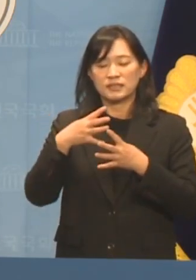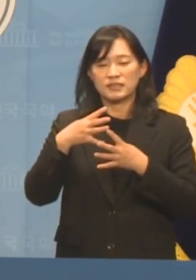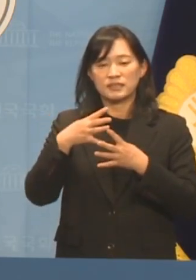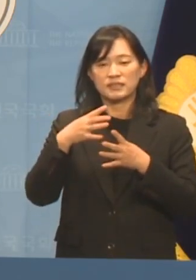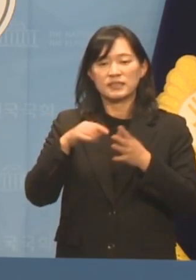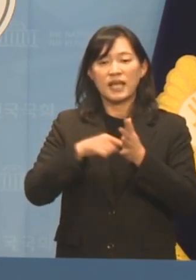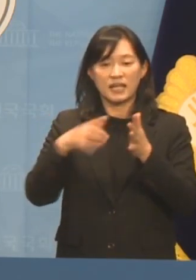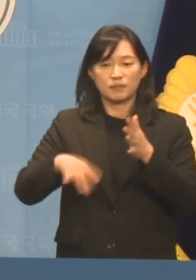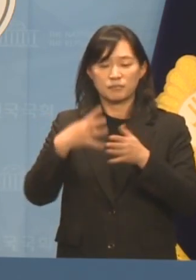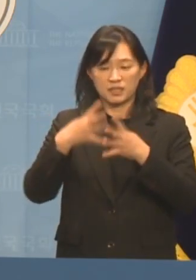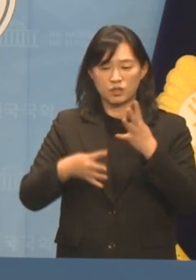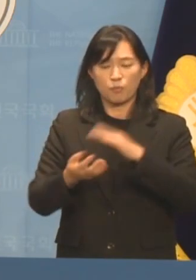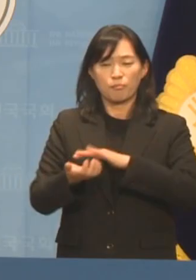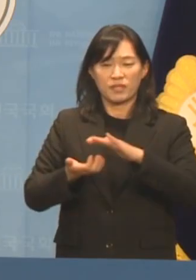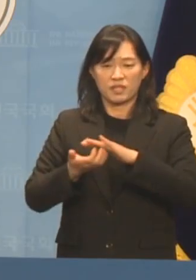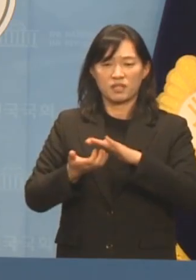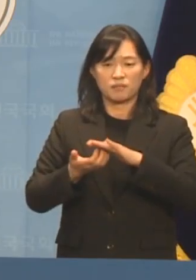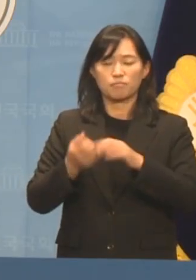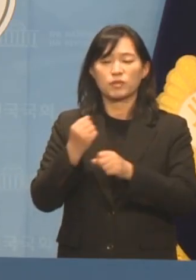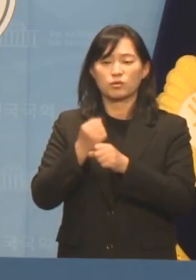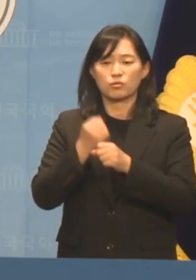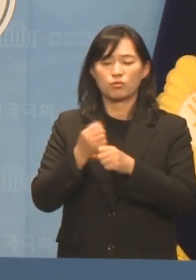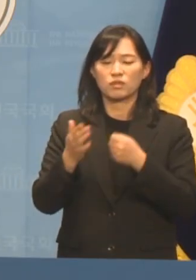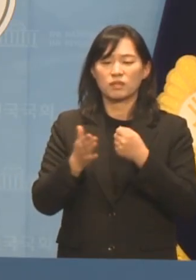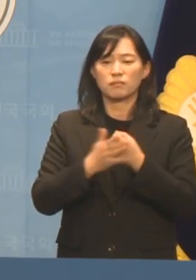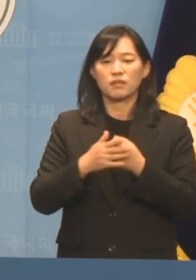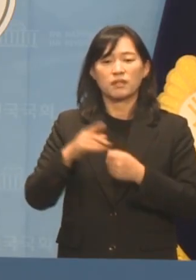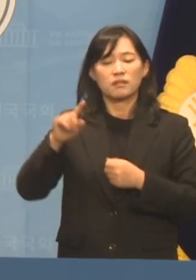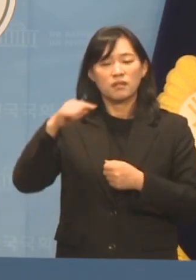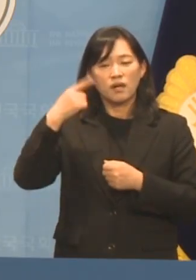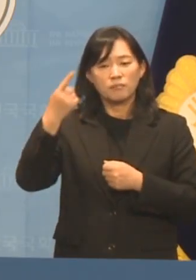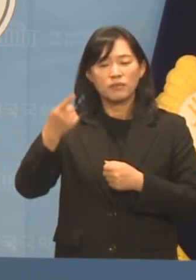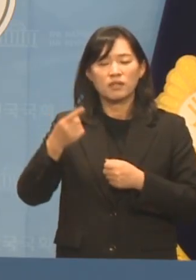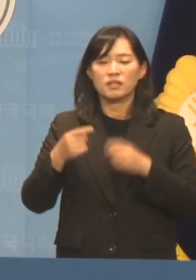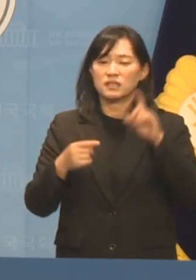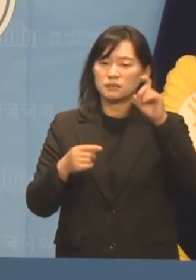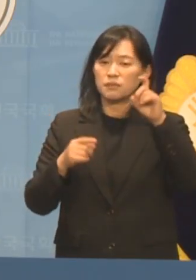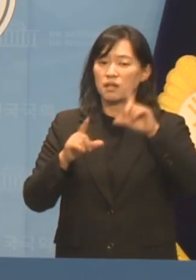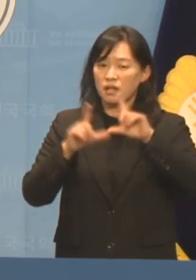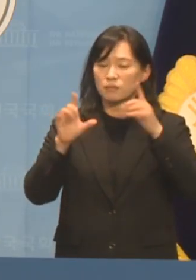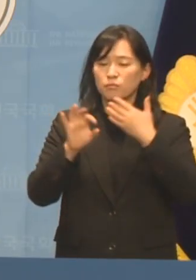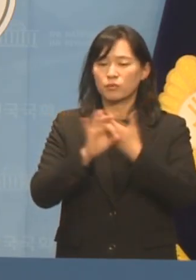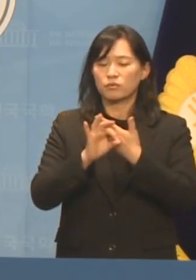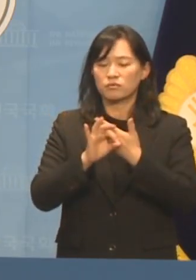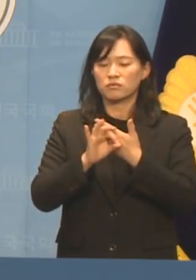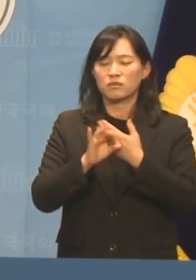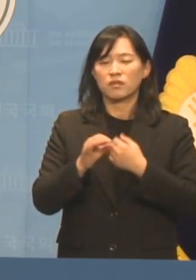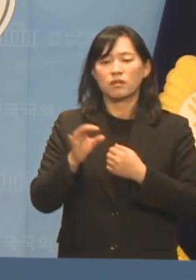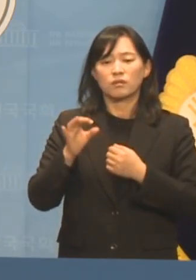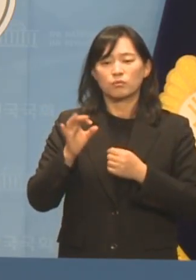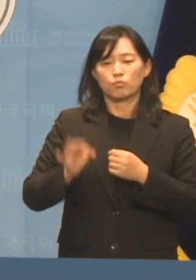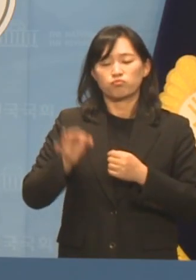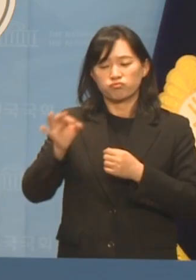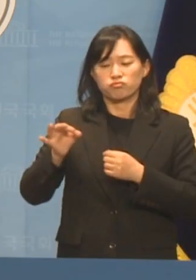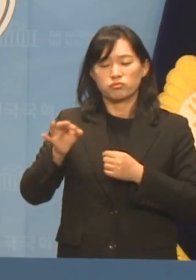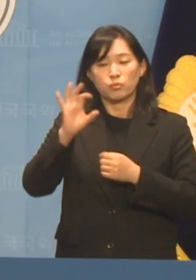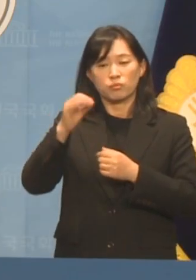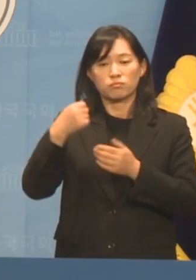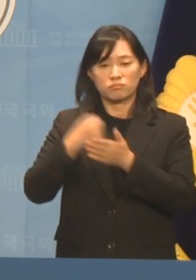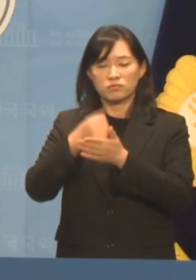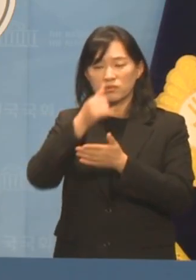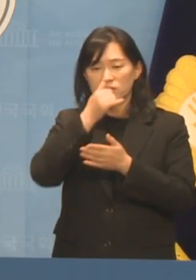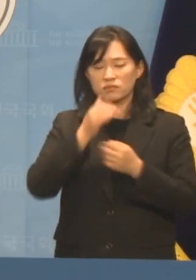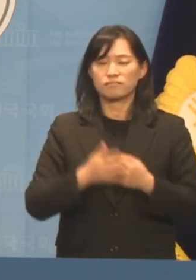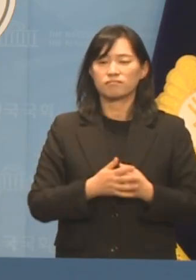합니다. 그러니까 사실상 다음 달 10일이면 이미 정산해야 될 금액이 정해져 있는 겁니다.